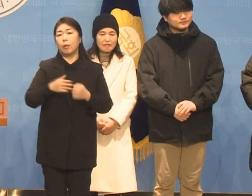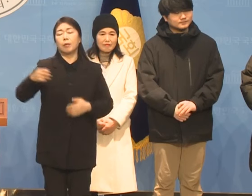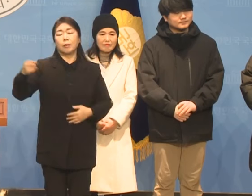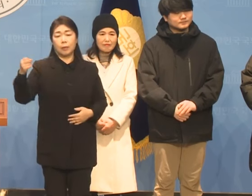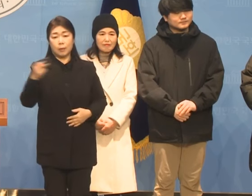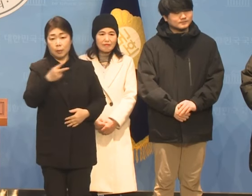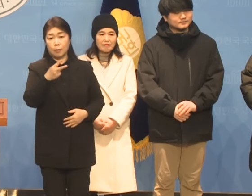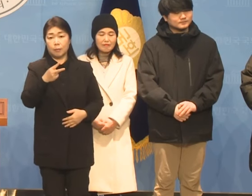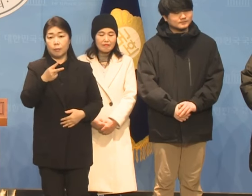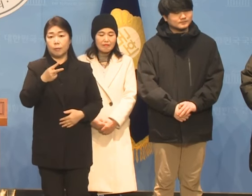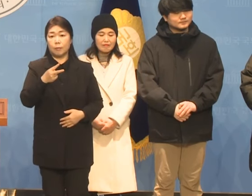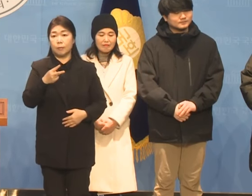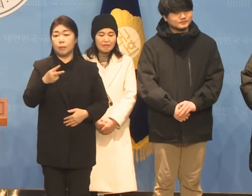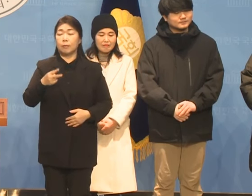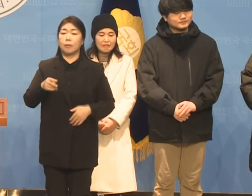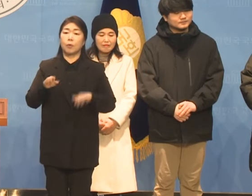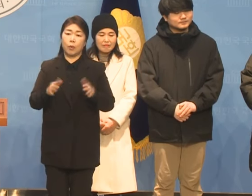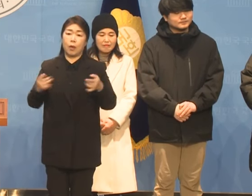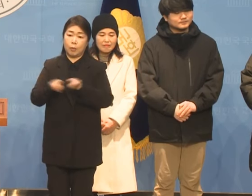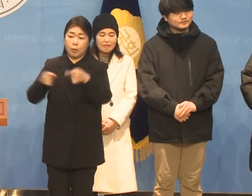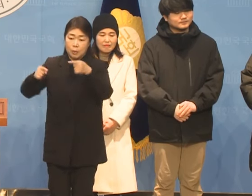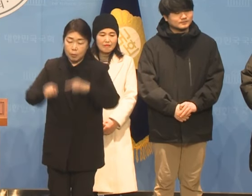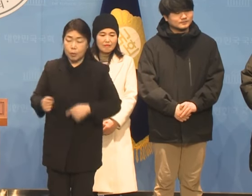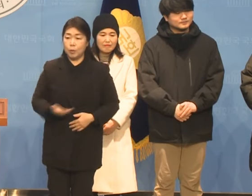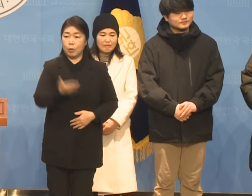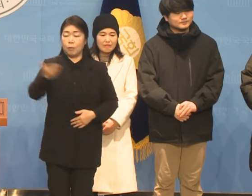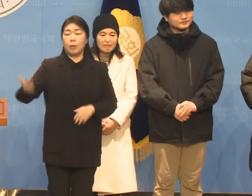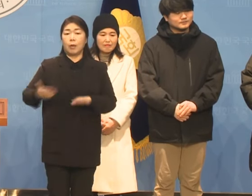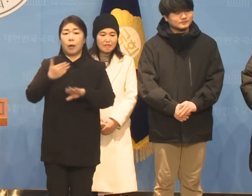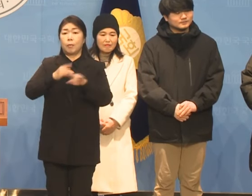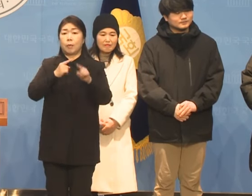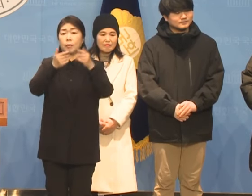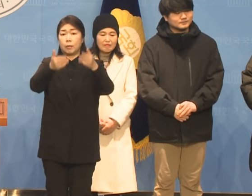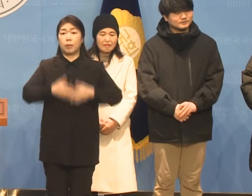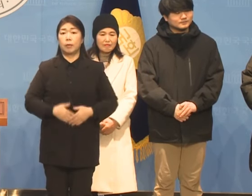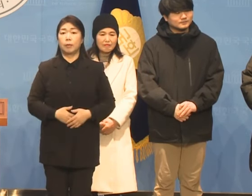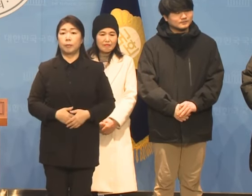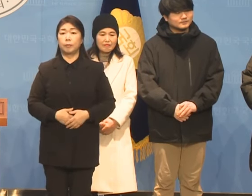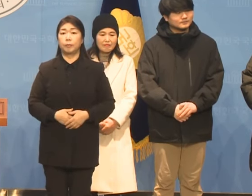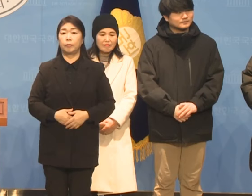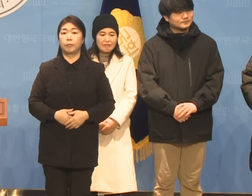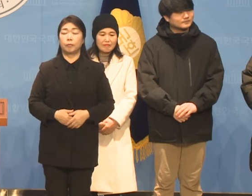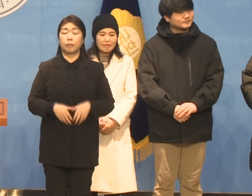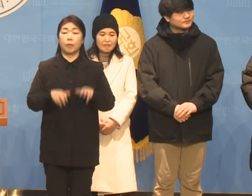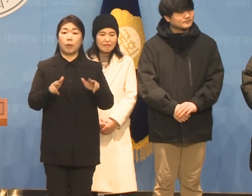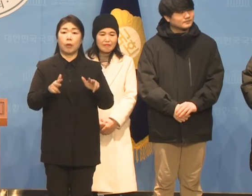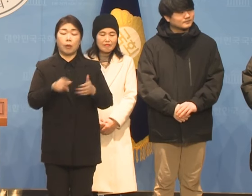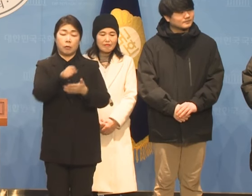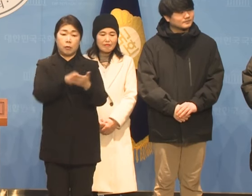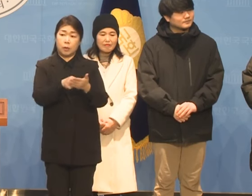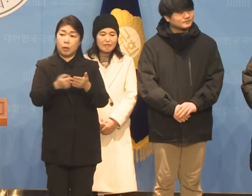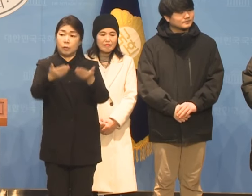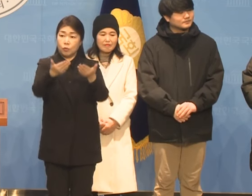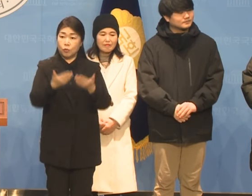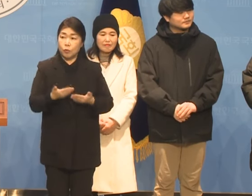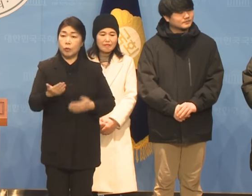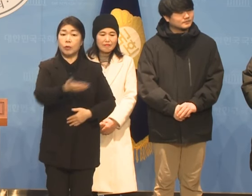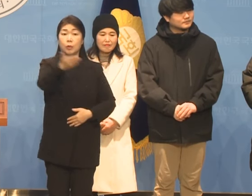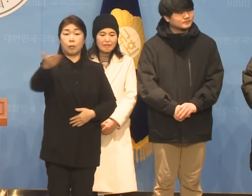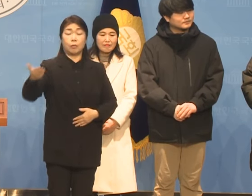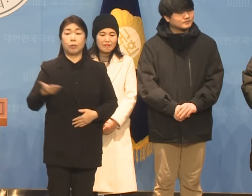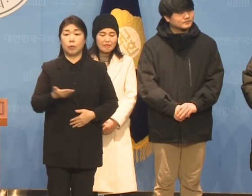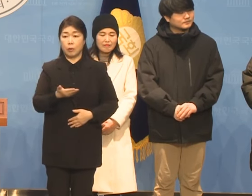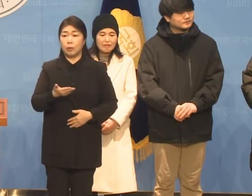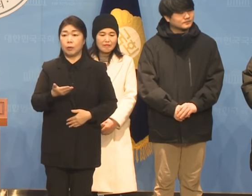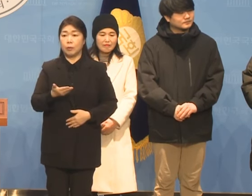우리 오늘 함께해 주신 분들에게 감사의 말씀을 드리고 오늘 이 자리에 취재를 하고 계신